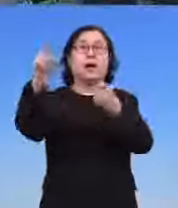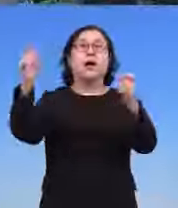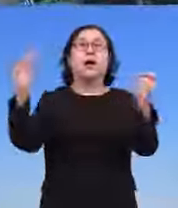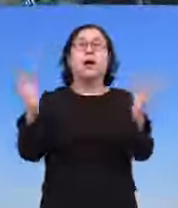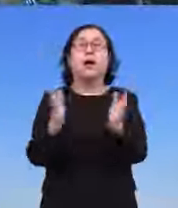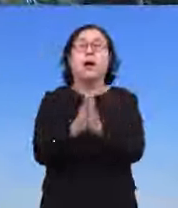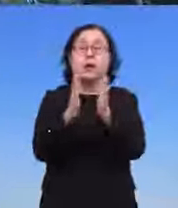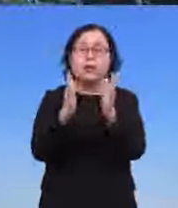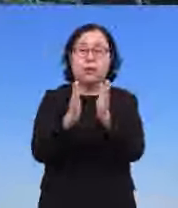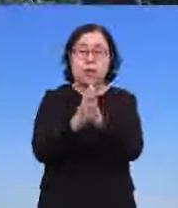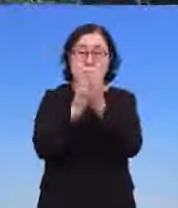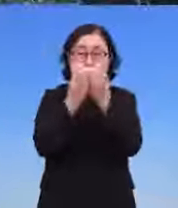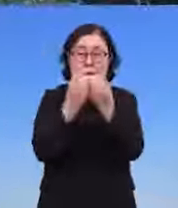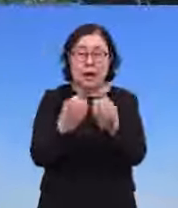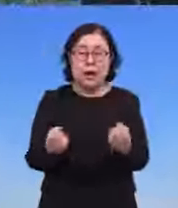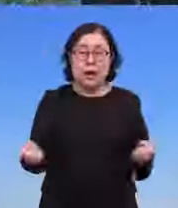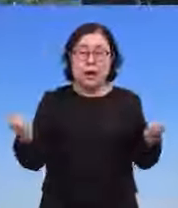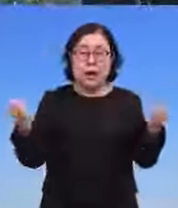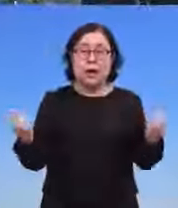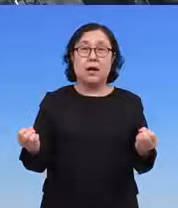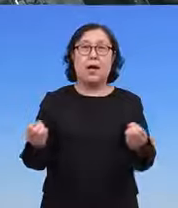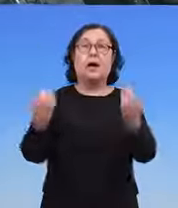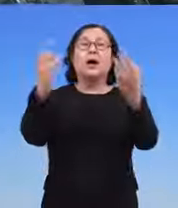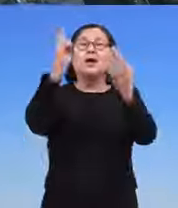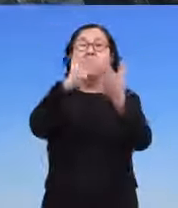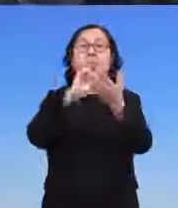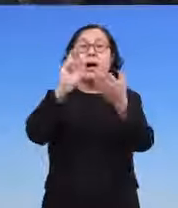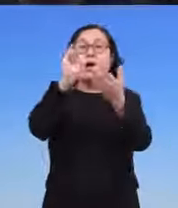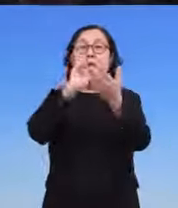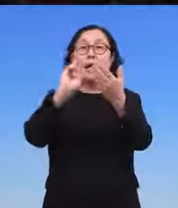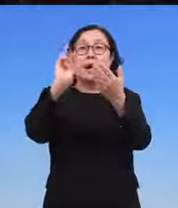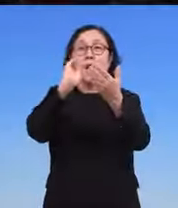할렐루야 찬양하세.